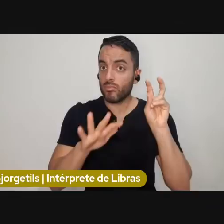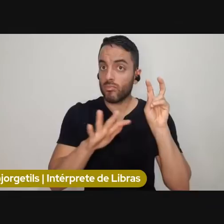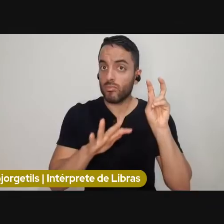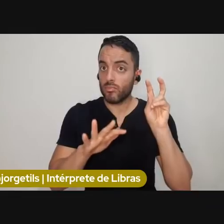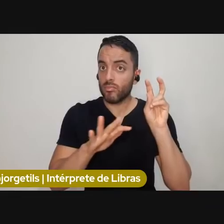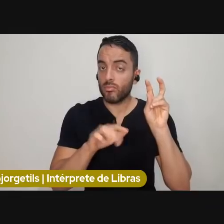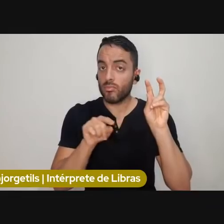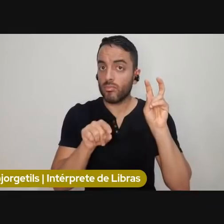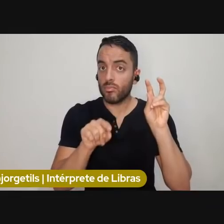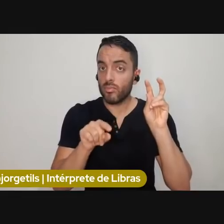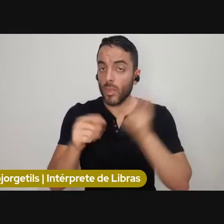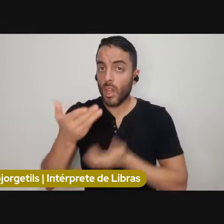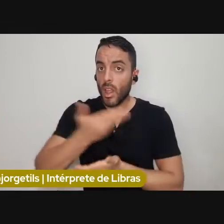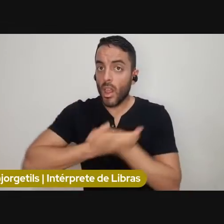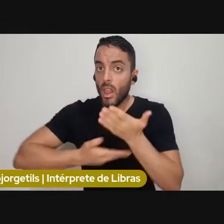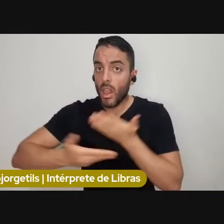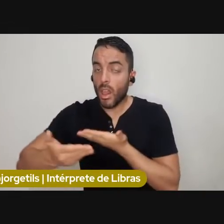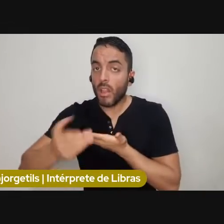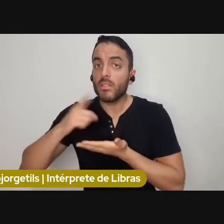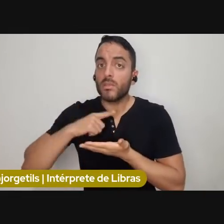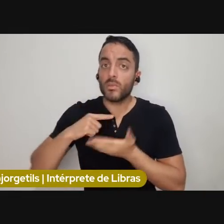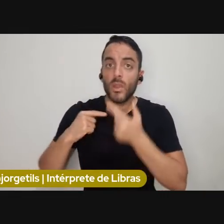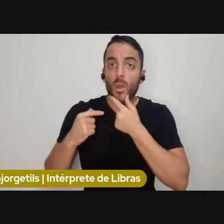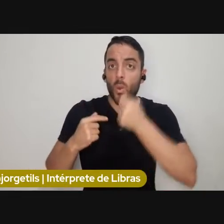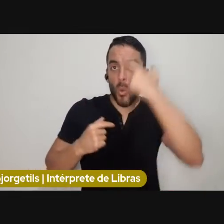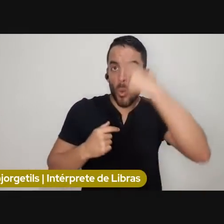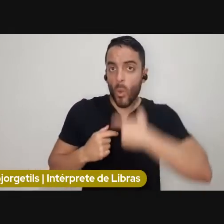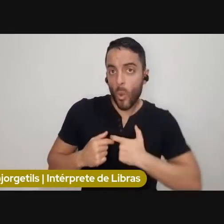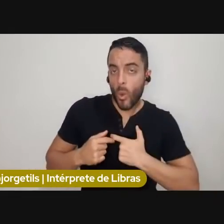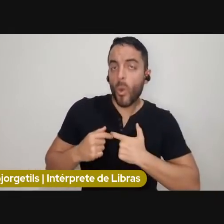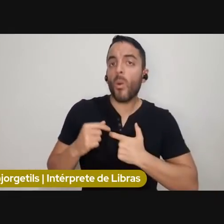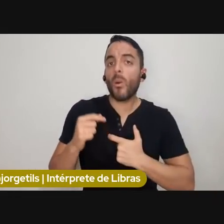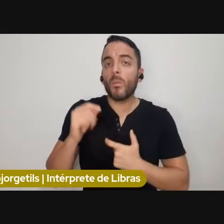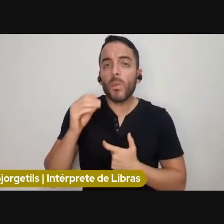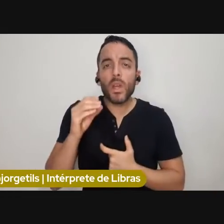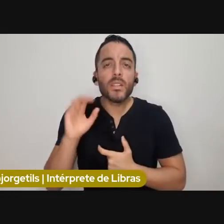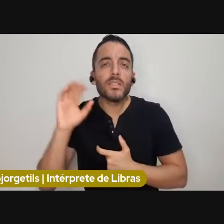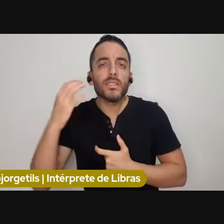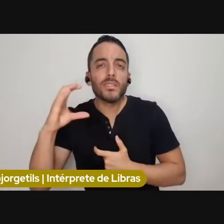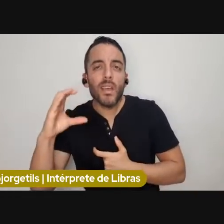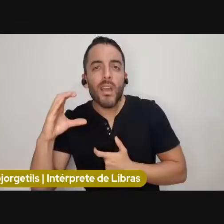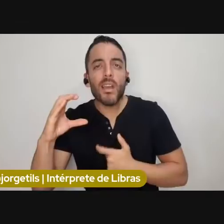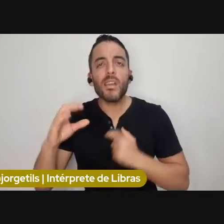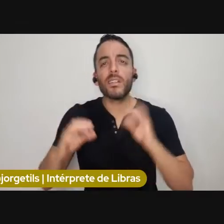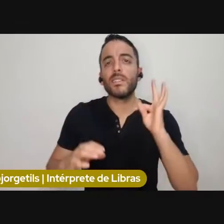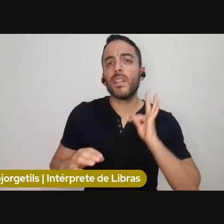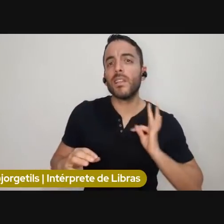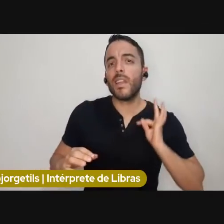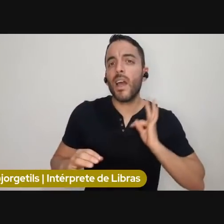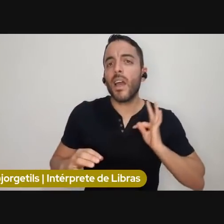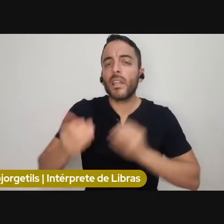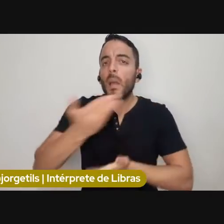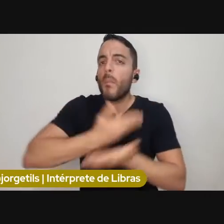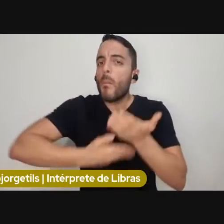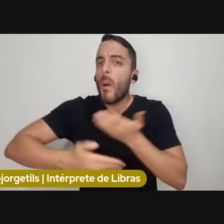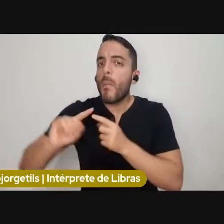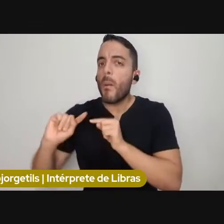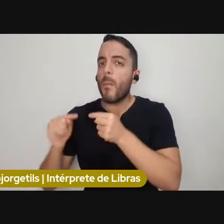das relações do homem com o conhecimento, com a ciência, com a técnica.